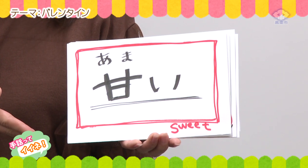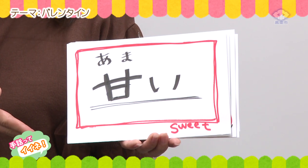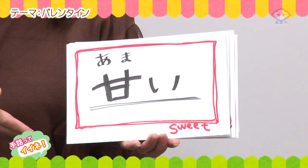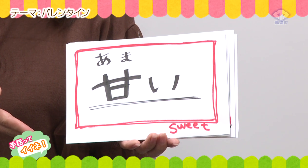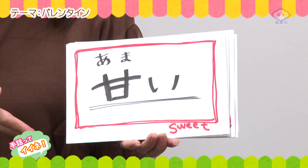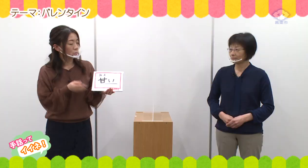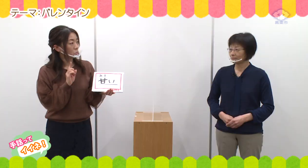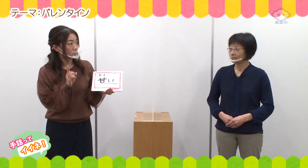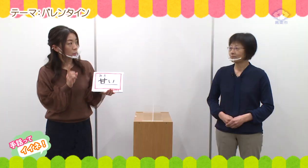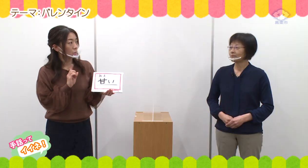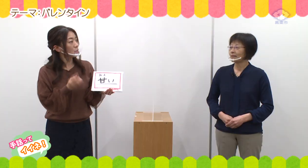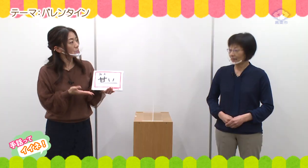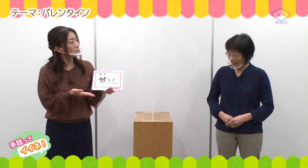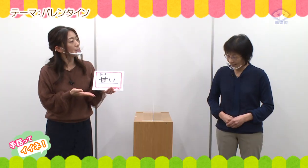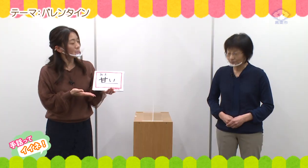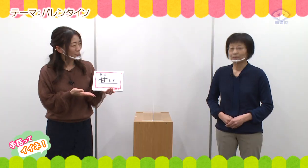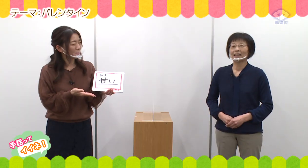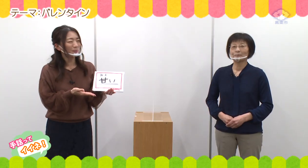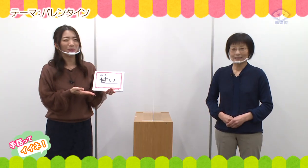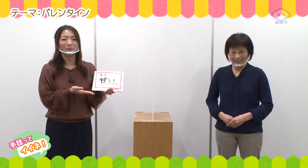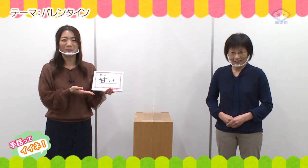手話はどうしますか？ はい、わかりました。